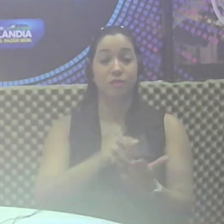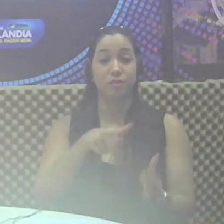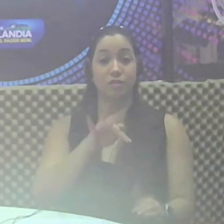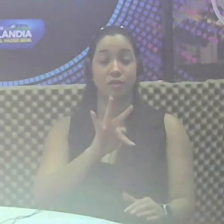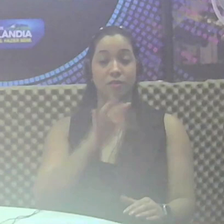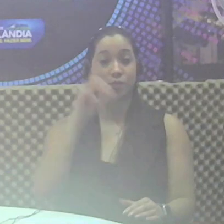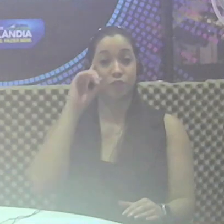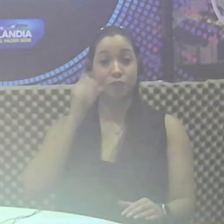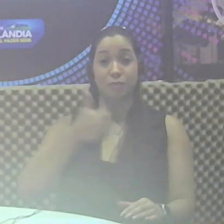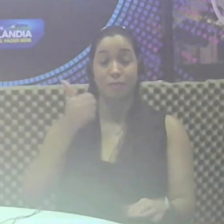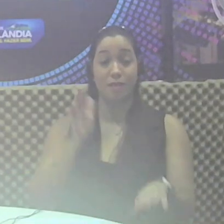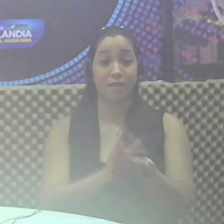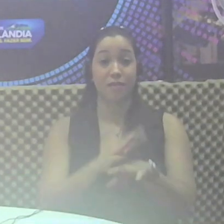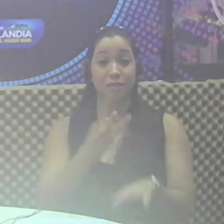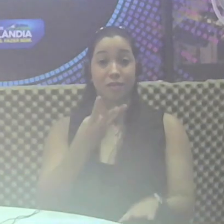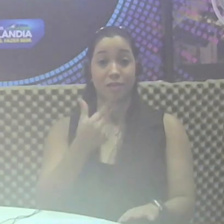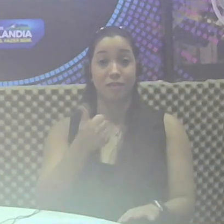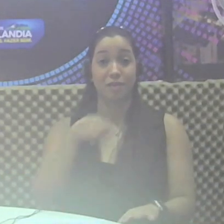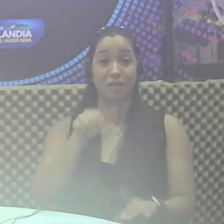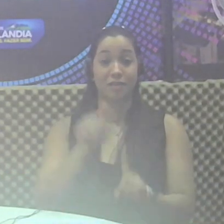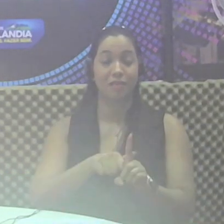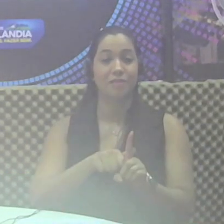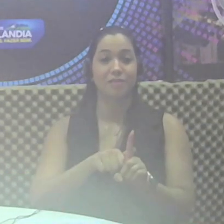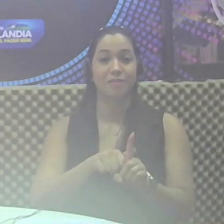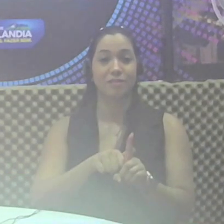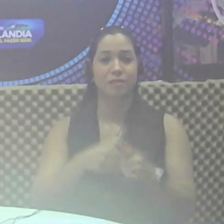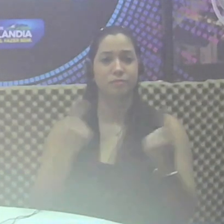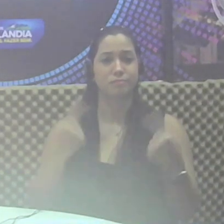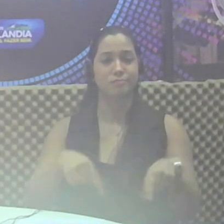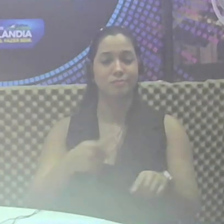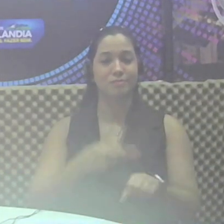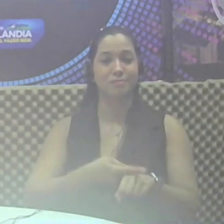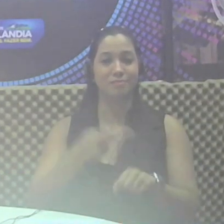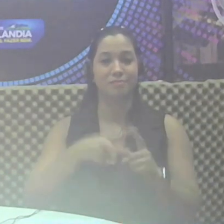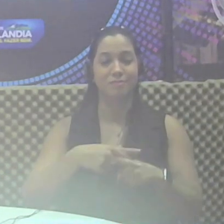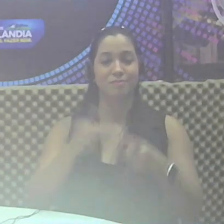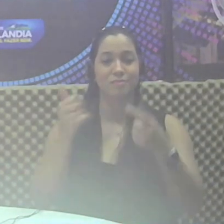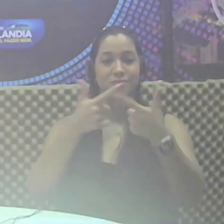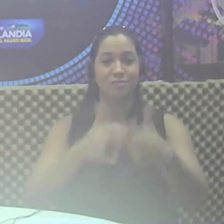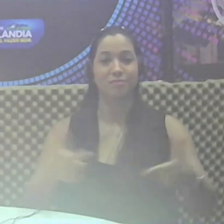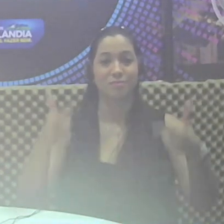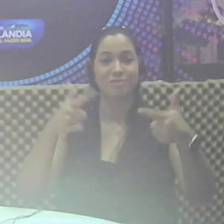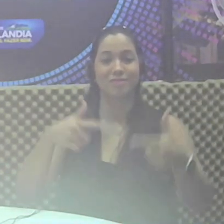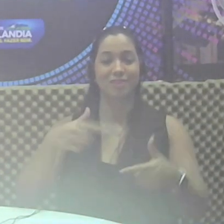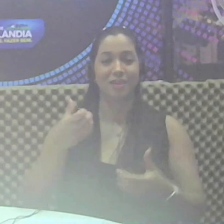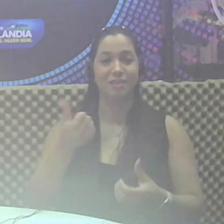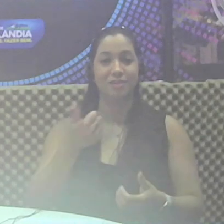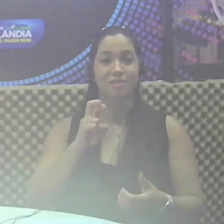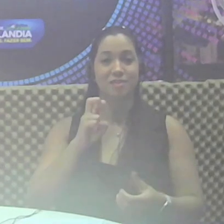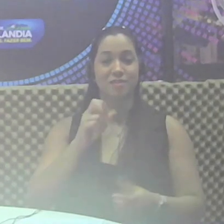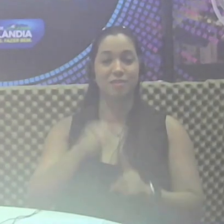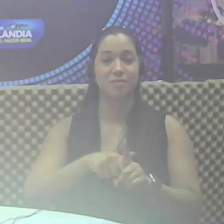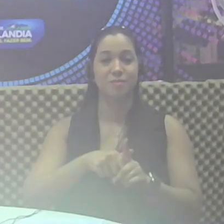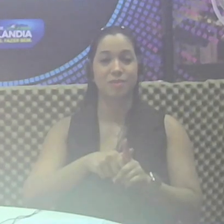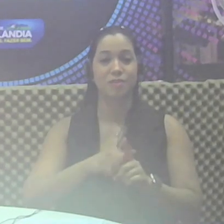os dias 1º e 31 deste mês, concorrerá ao sorteio previsto para a segunda quinzena de